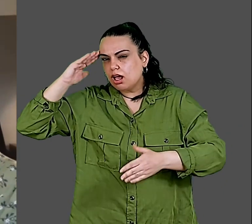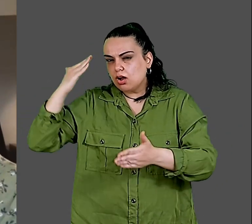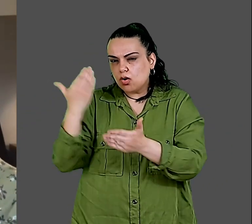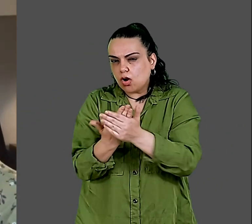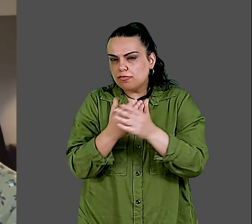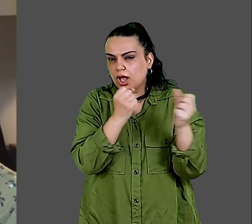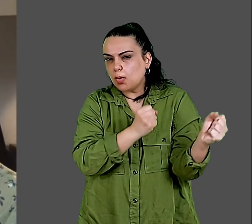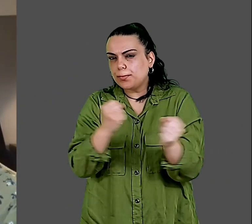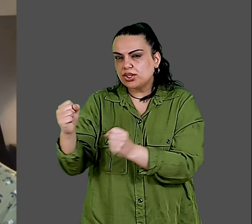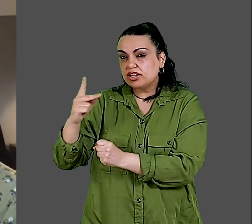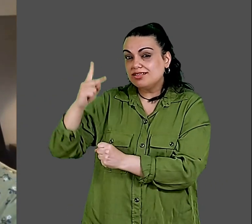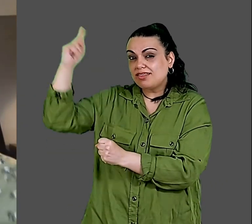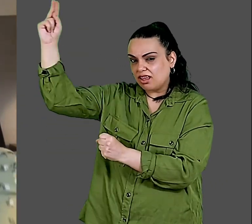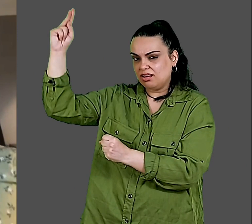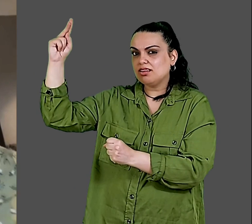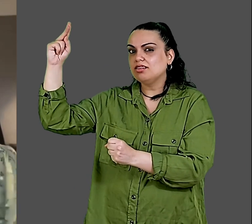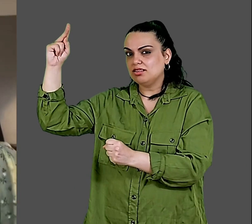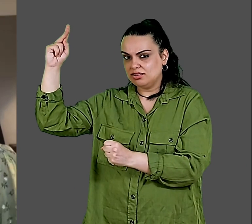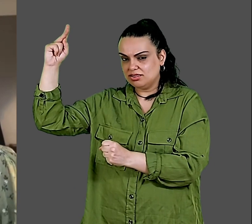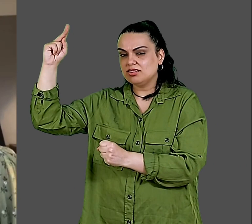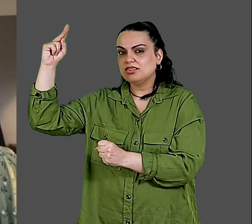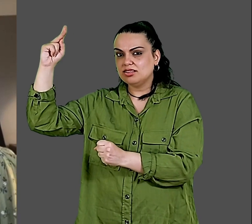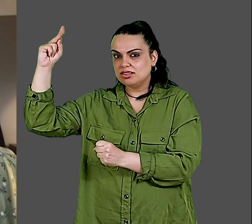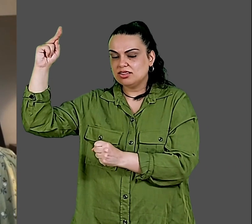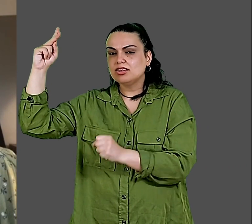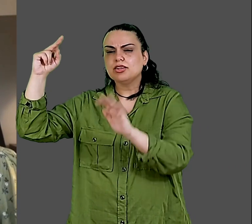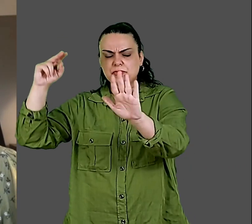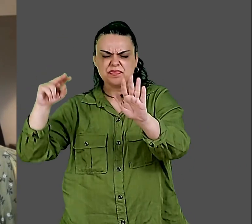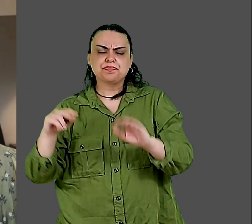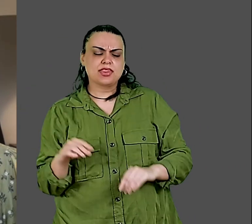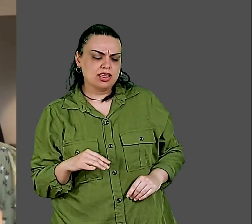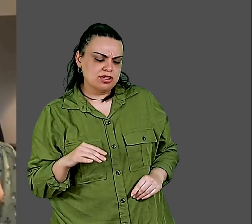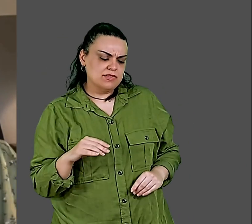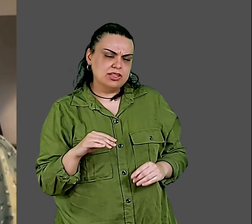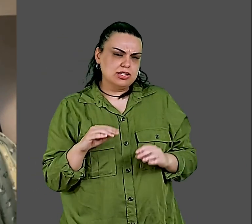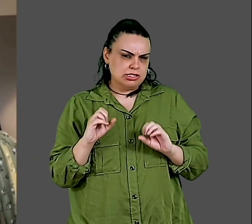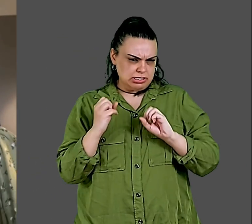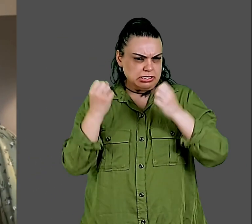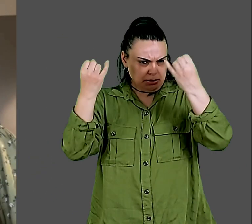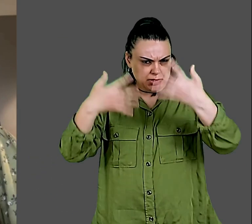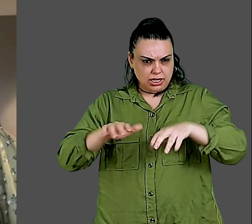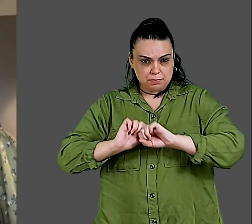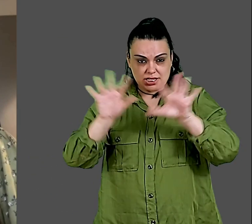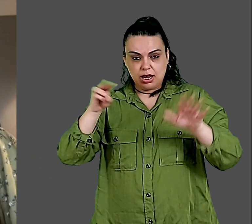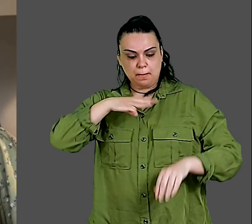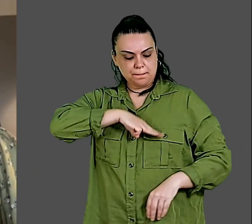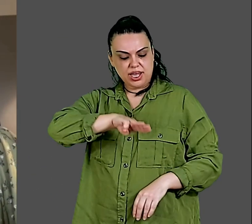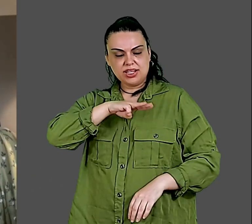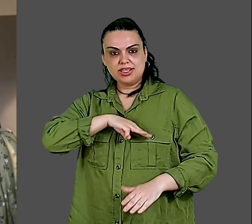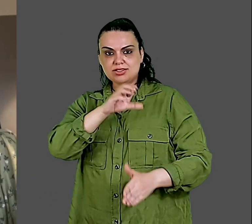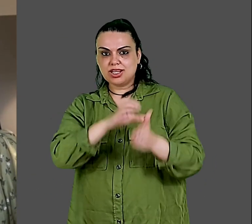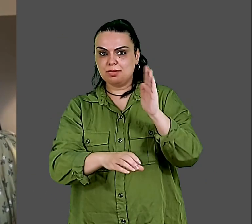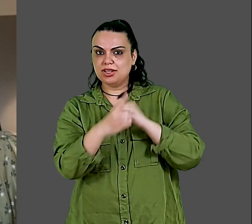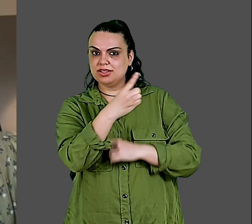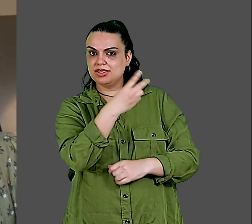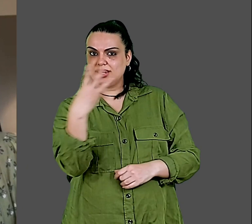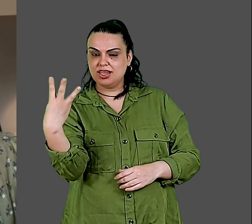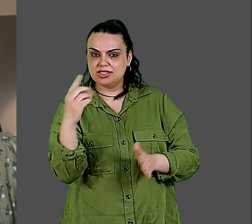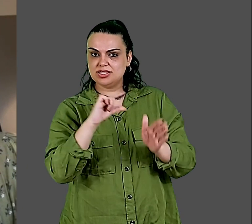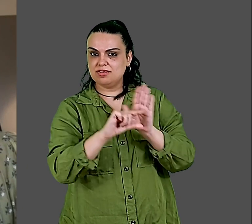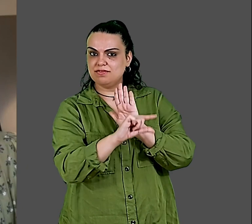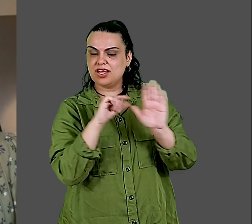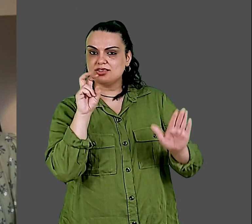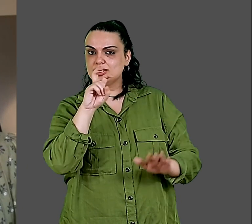do poder dele vai permitir. Tentando traduzir melhor aqui, Mateus capítulo 13,